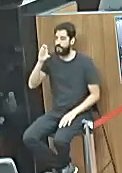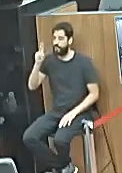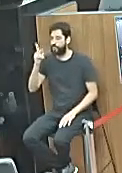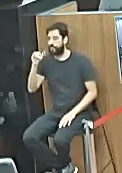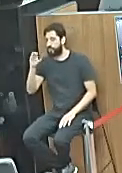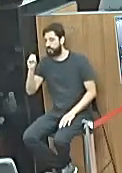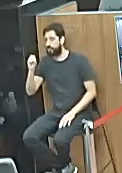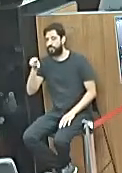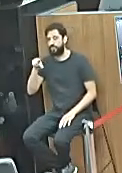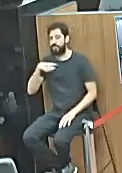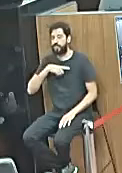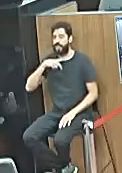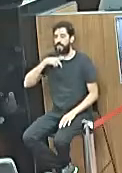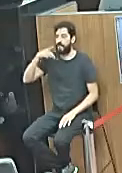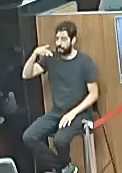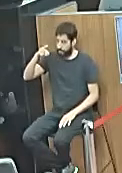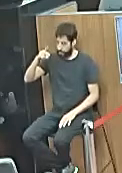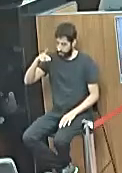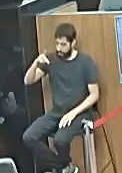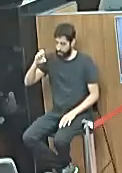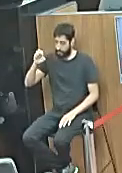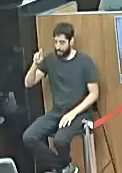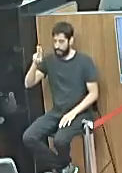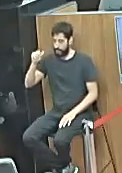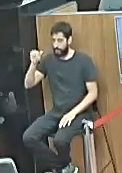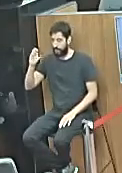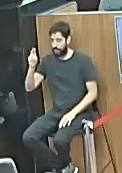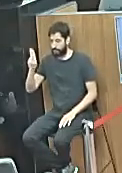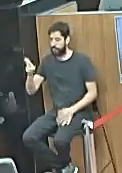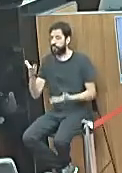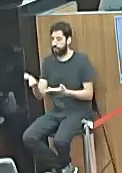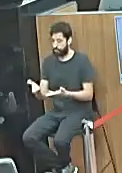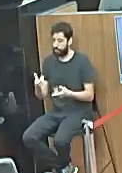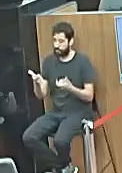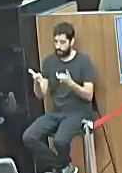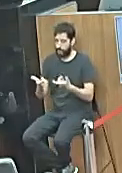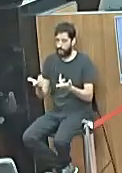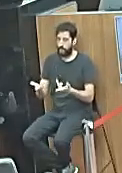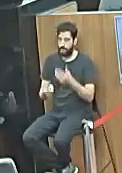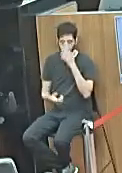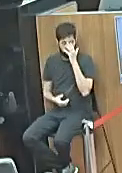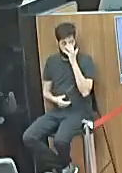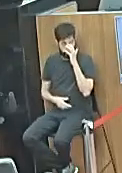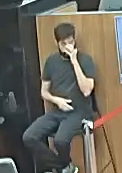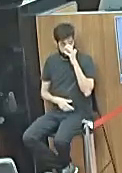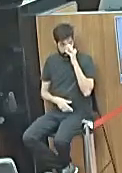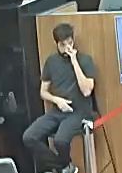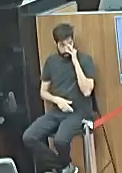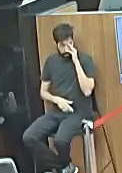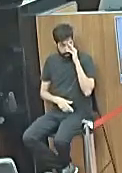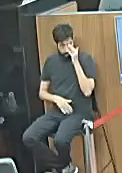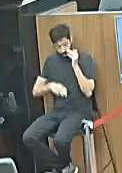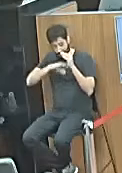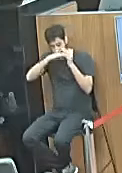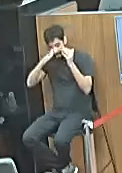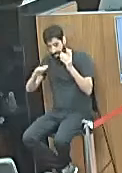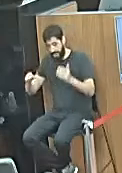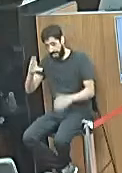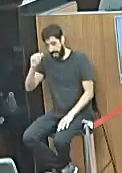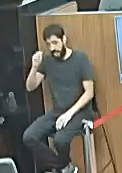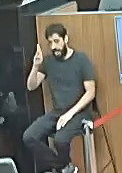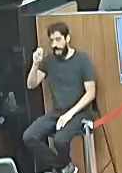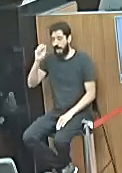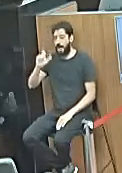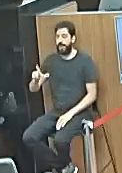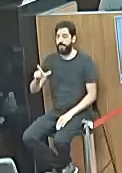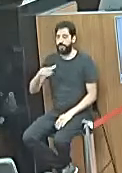o peru às unec envolve januário itacarambi som duas missões a serra do cabral né que tem toda aquela